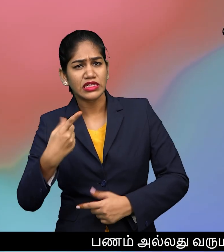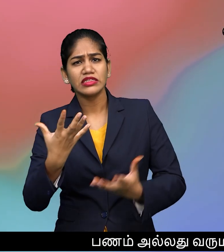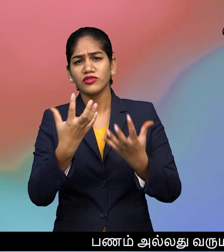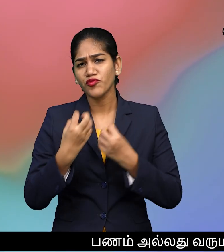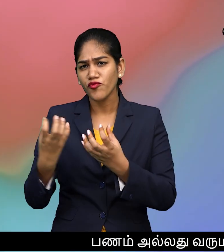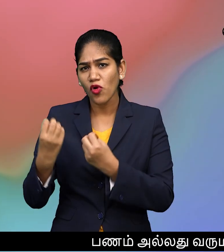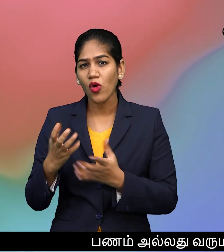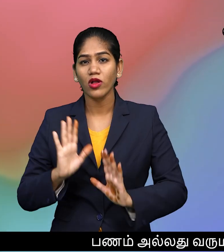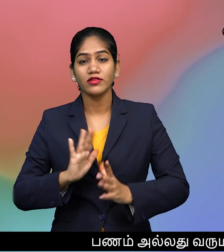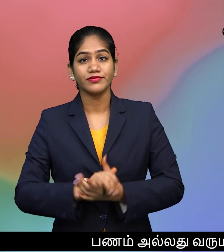முக்கியமானது.